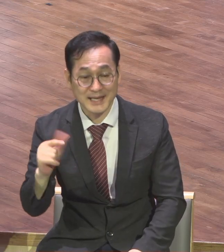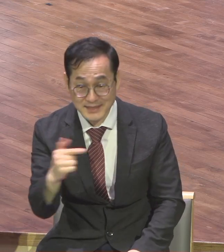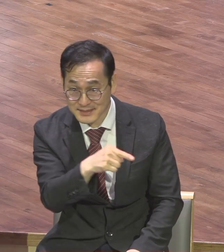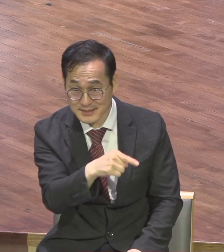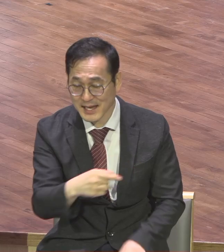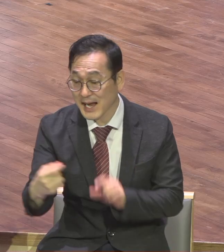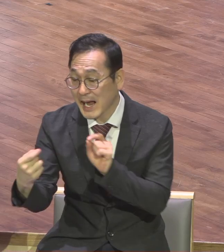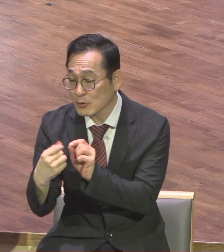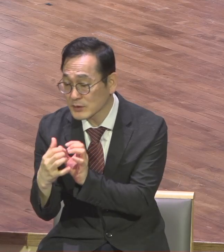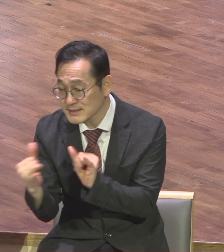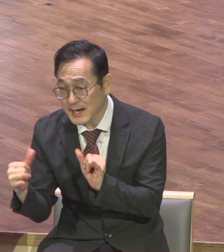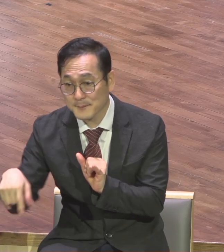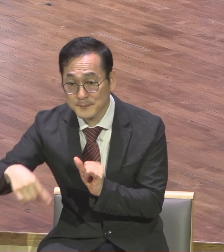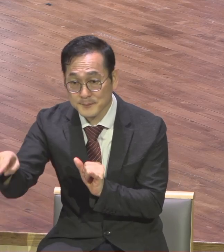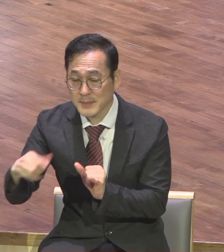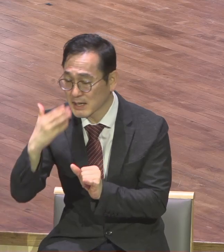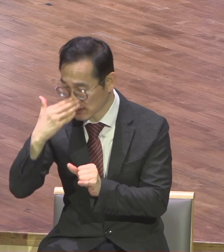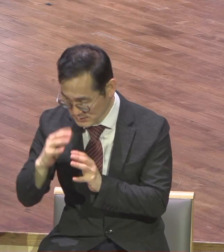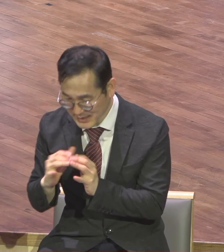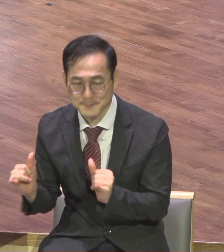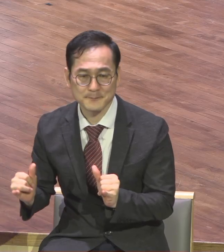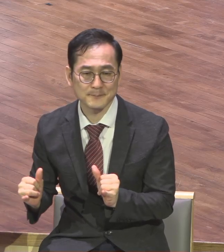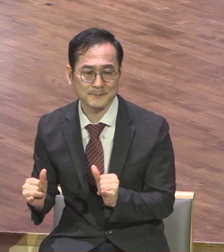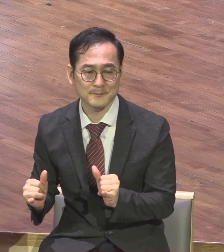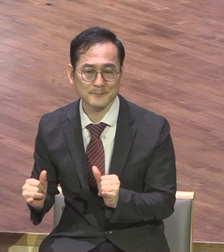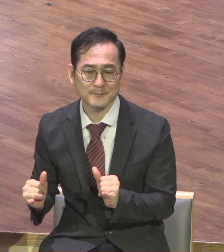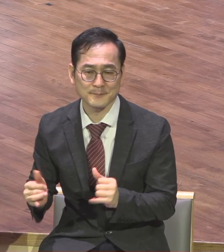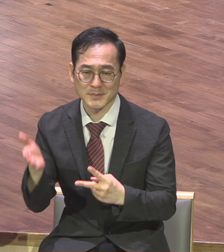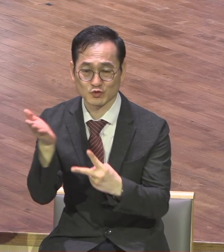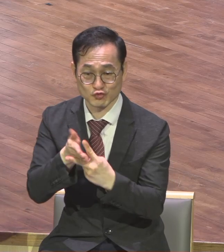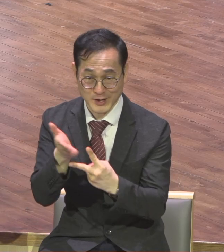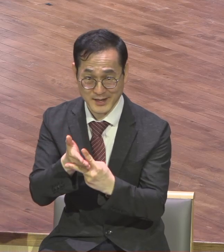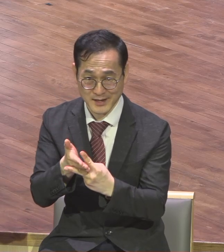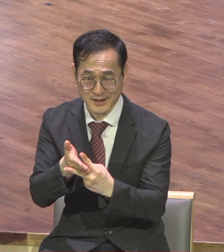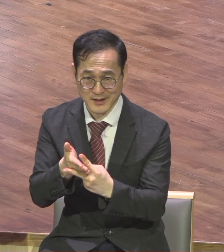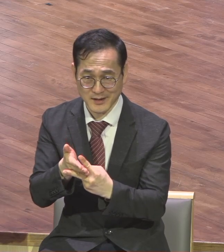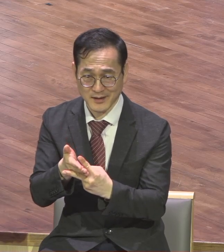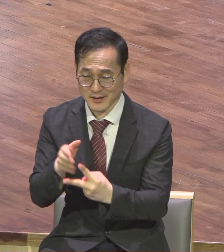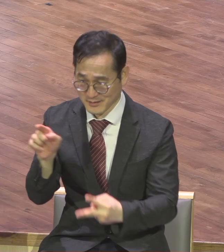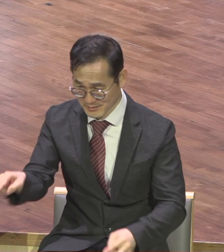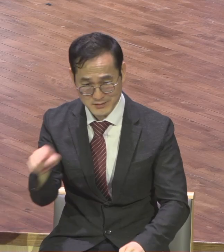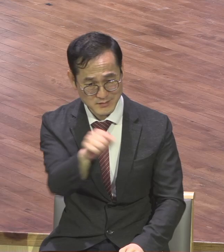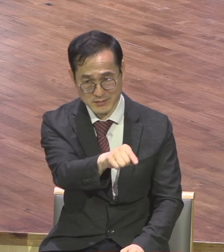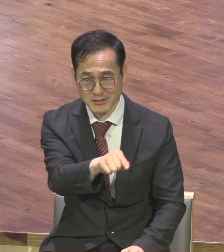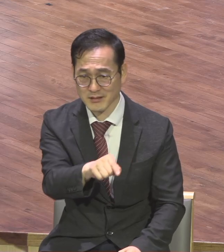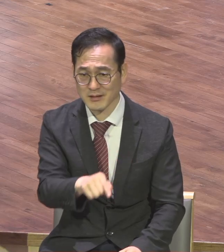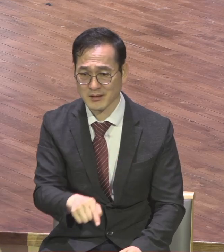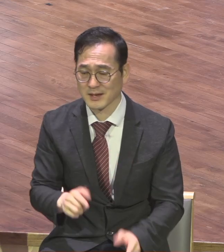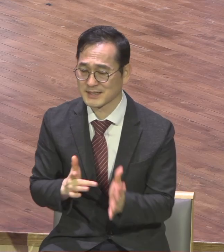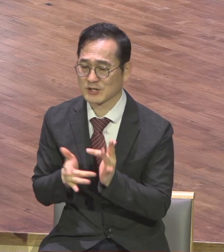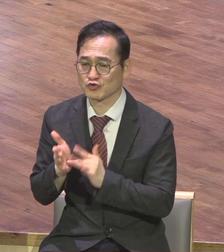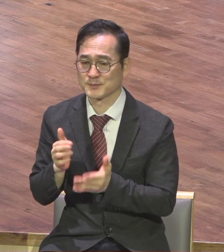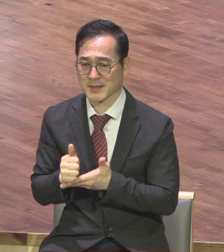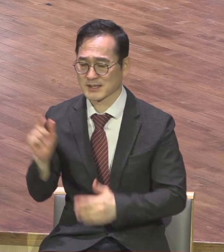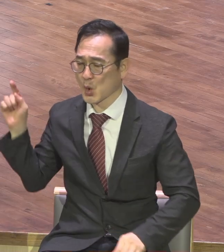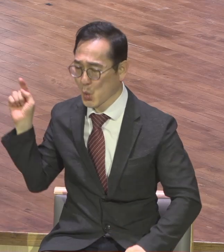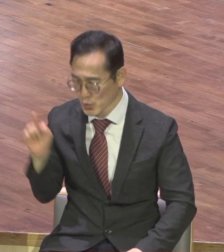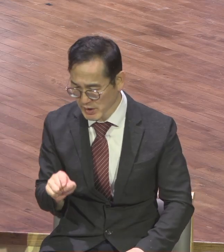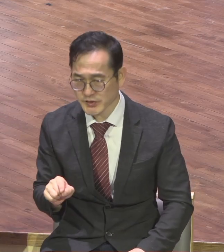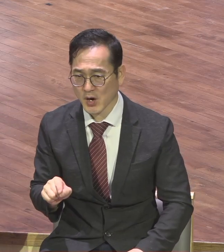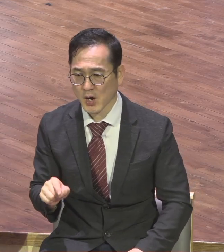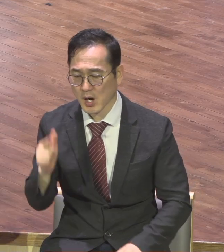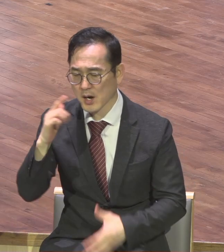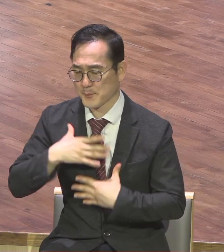데 있는 자라는 말은 유대인을 말하죠. 이 두 대상 모두에게 예수님께서 오셔서